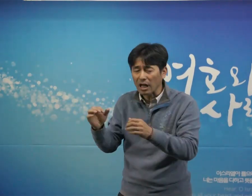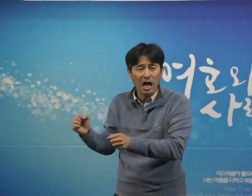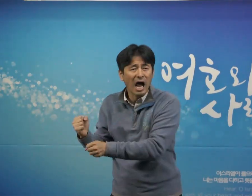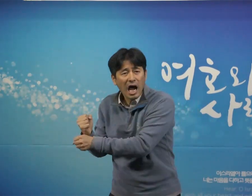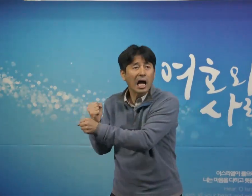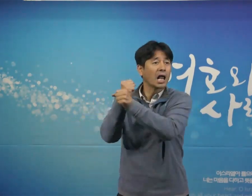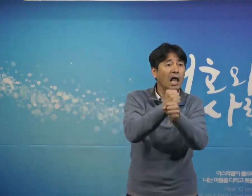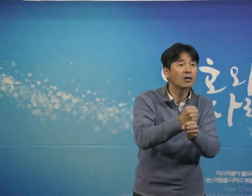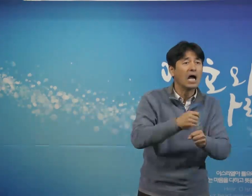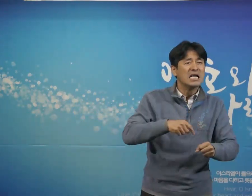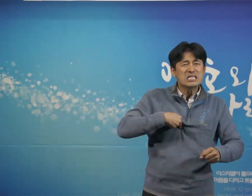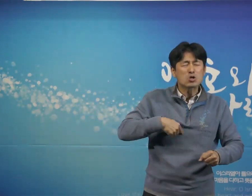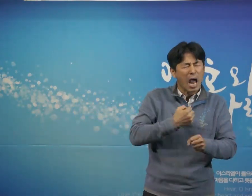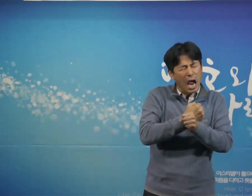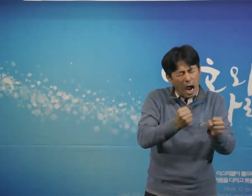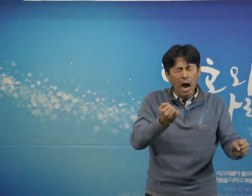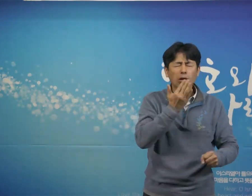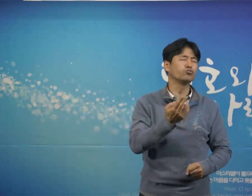바벨론은 이스라엘을